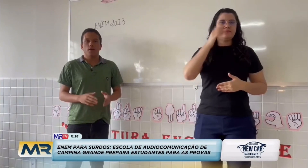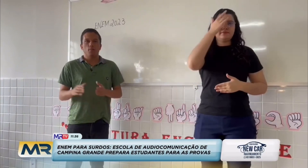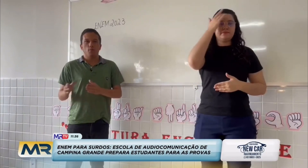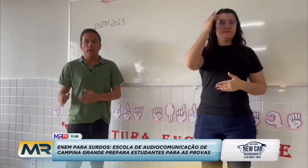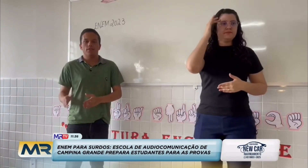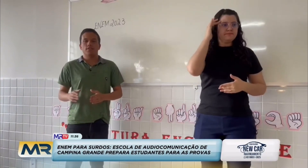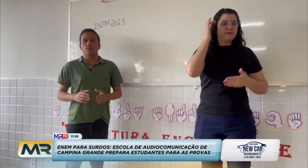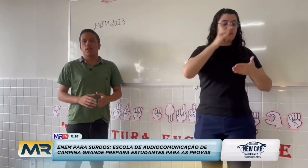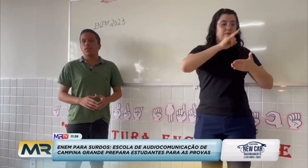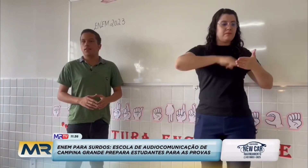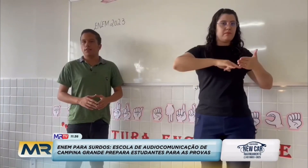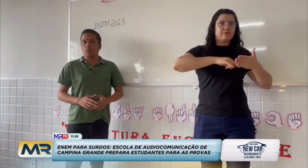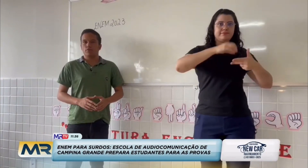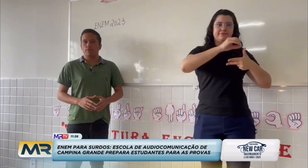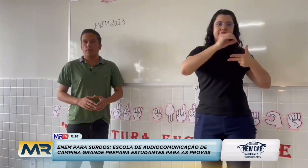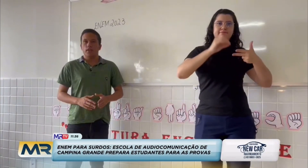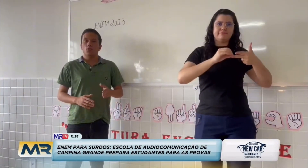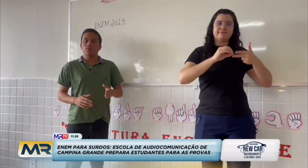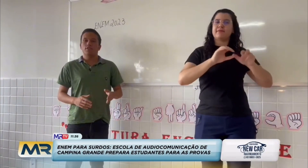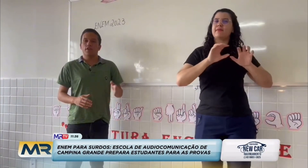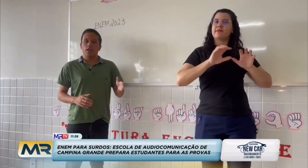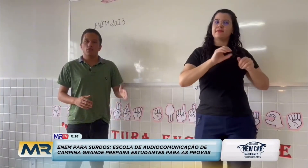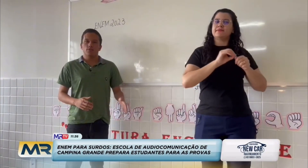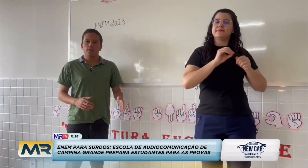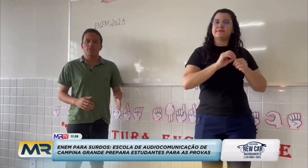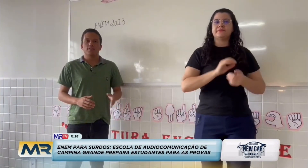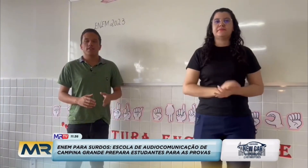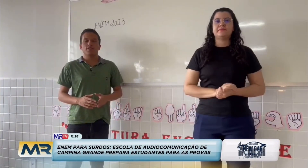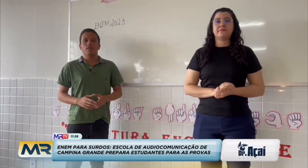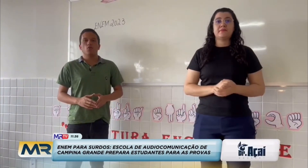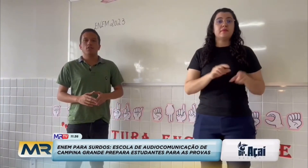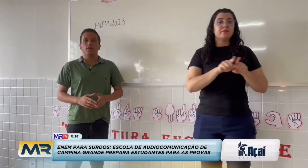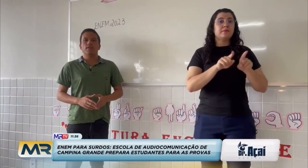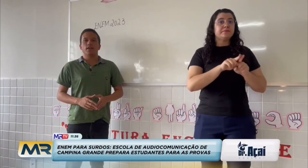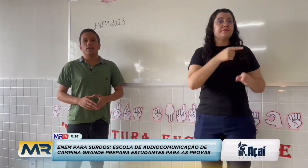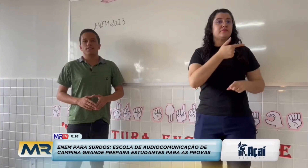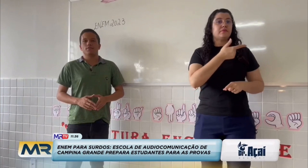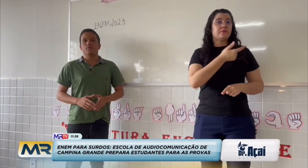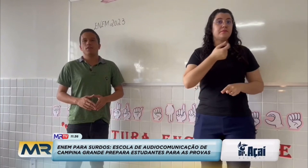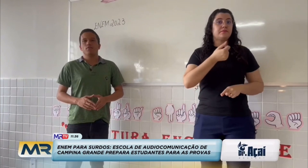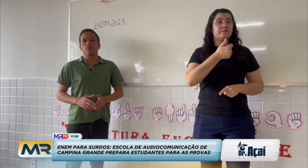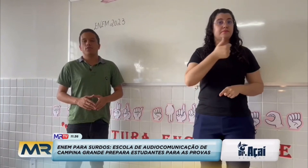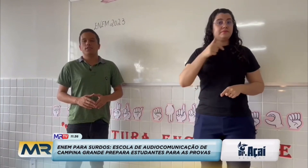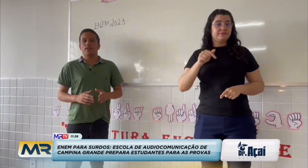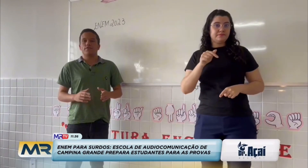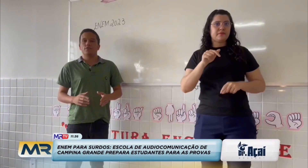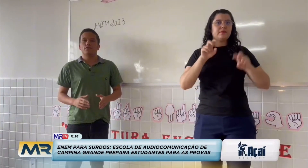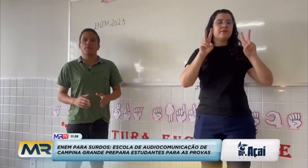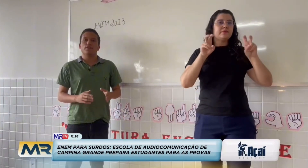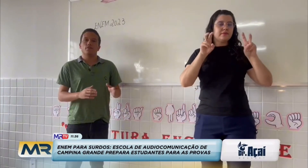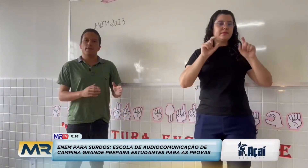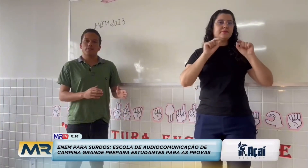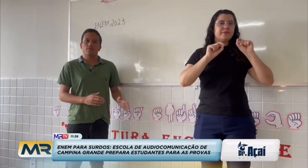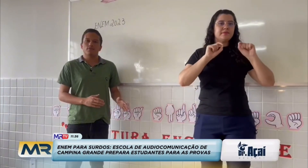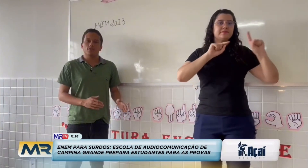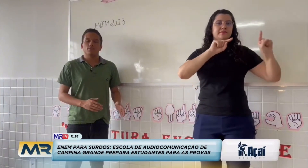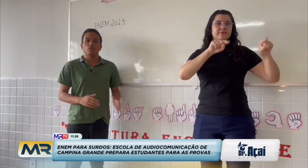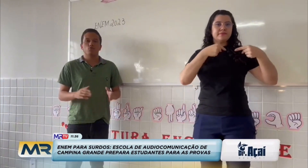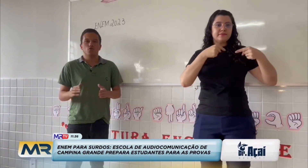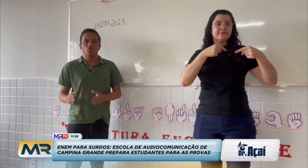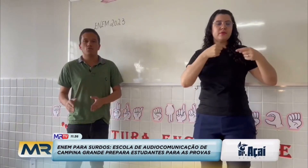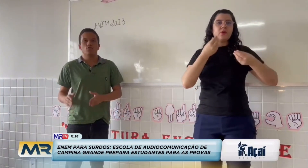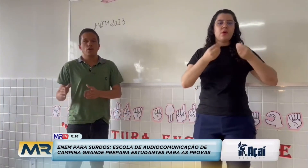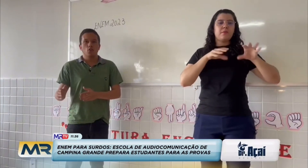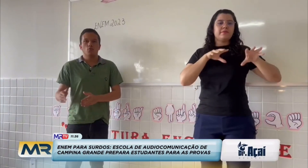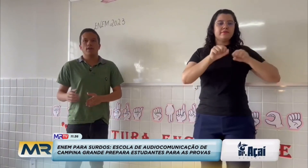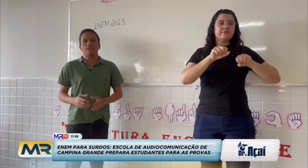realizaram o Enem por meio dessa modalidade de prova. Inclusive, em 2017, o tema da redação foi Desafios para a Formação